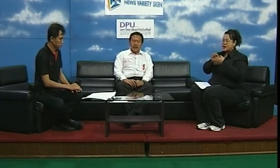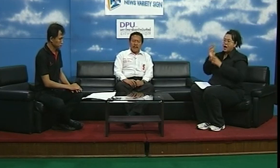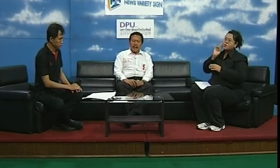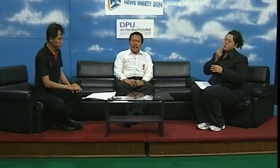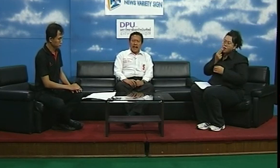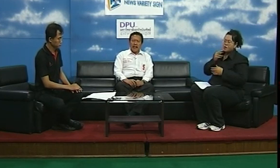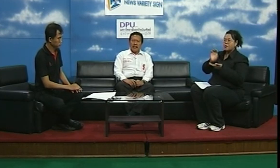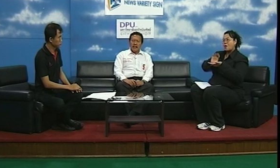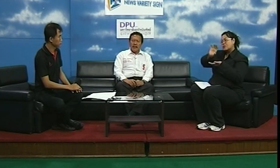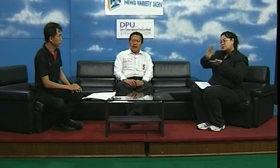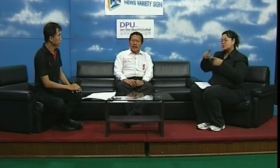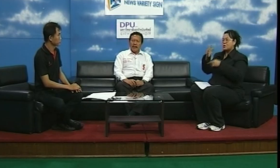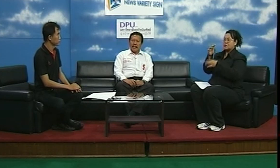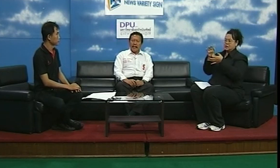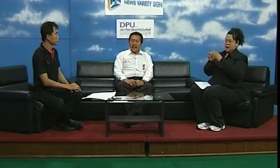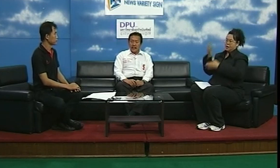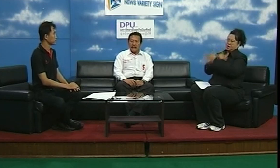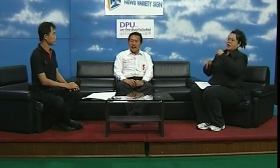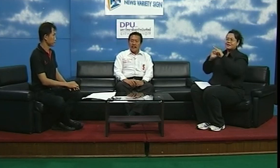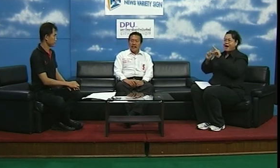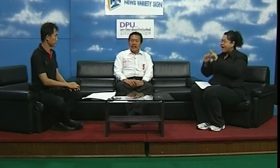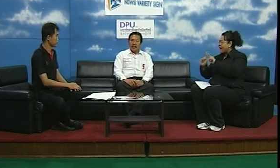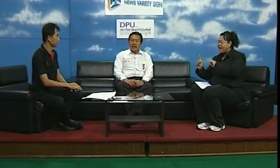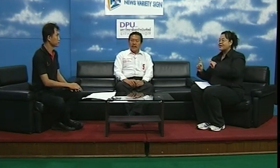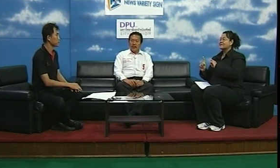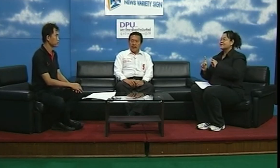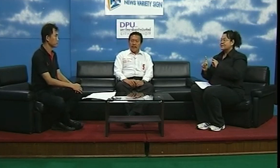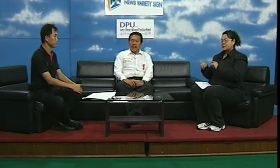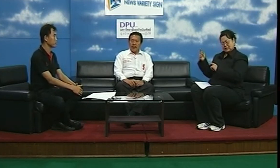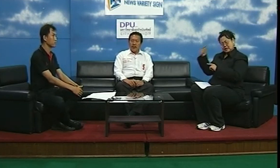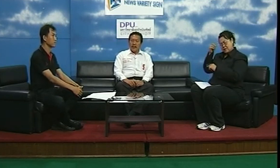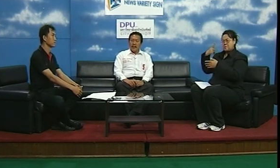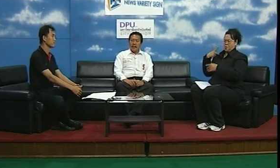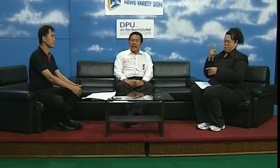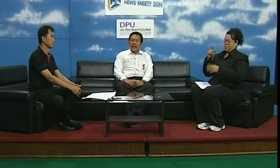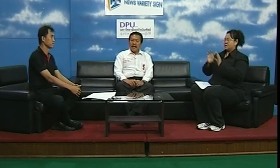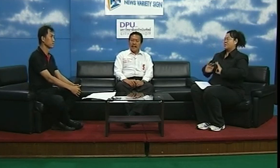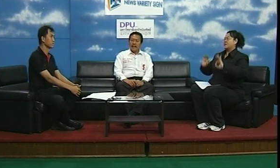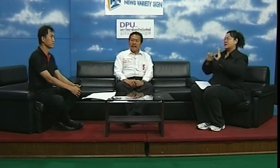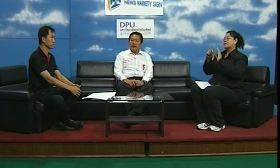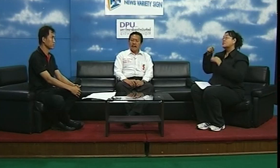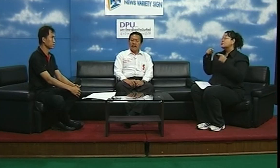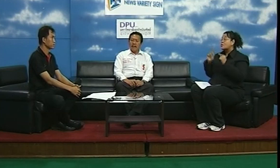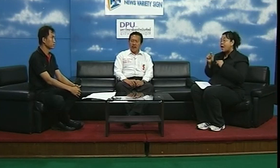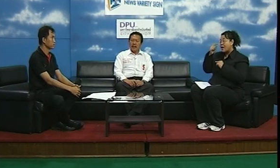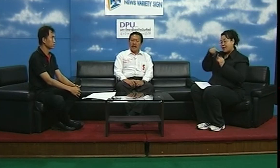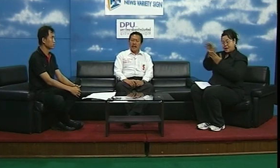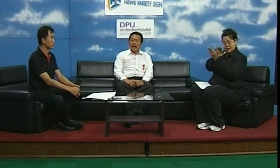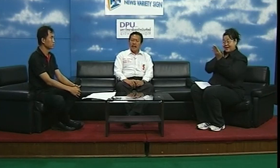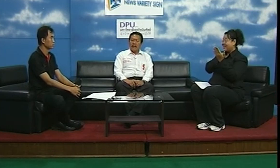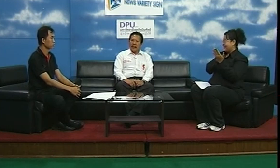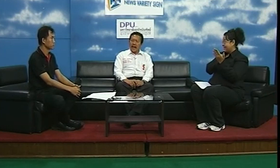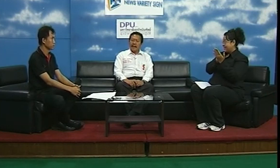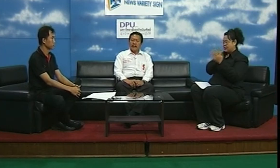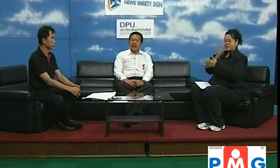กองทุนสำรบนักิลา ที่มควพการใดานอื่นซึผมคดวเป็ประโยชน์ ในประเทศไยเนี่ยมีคนท